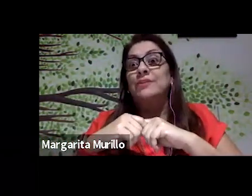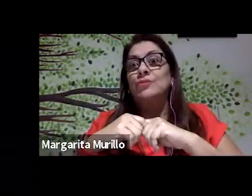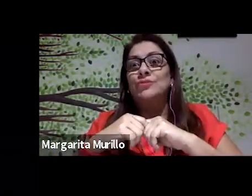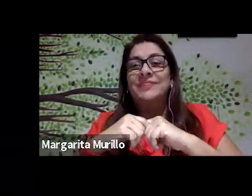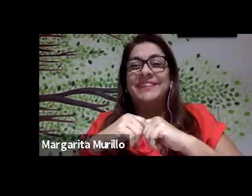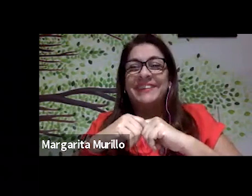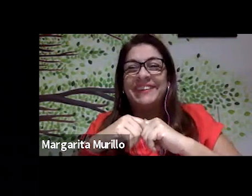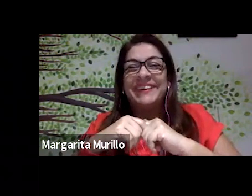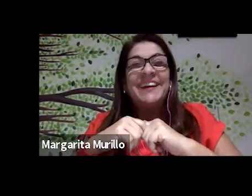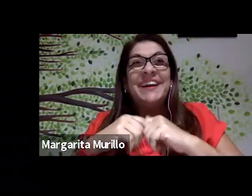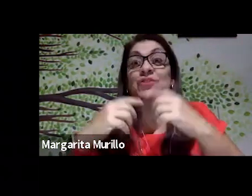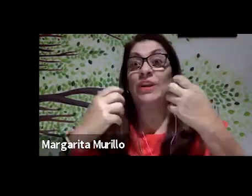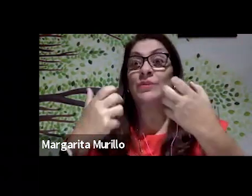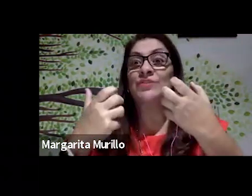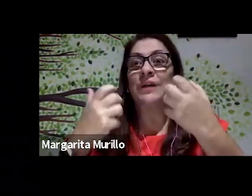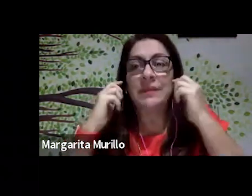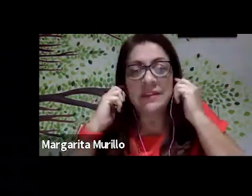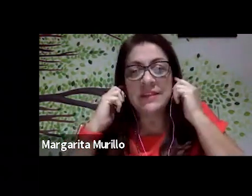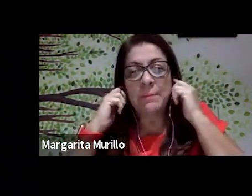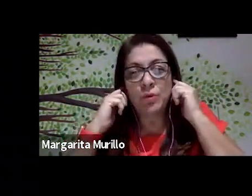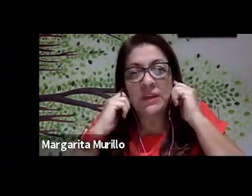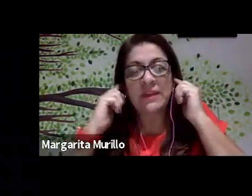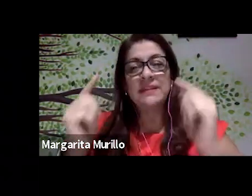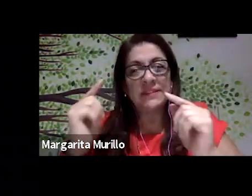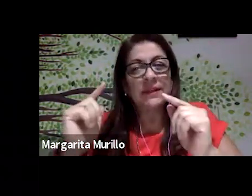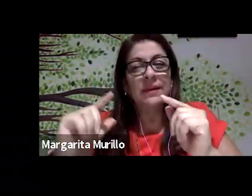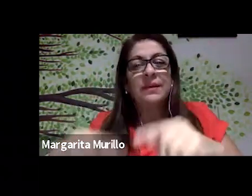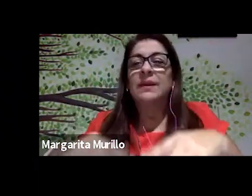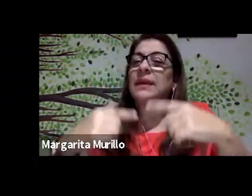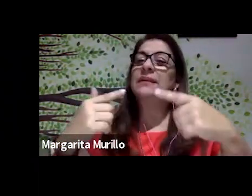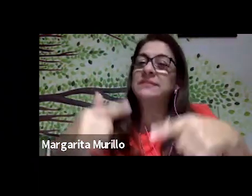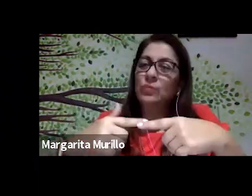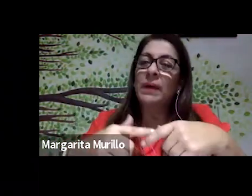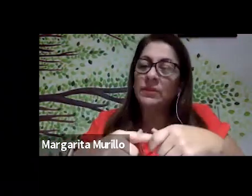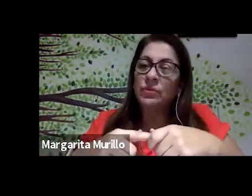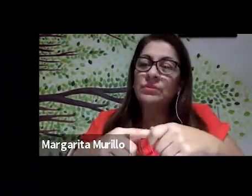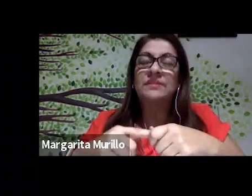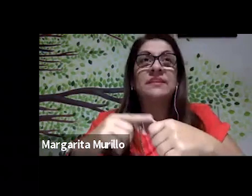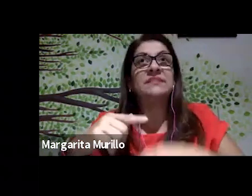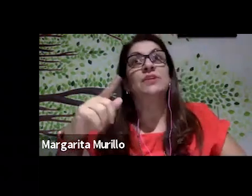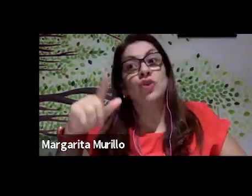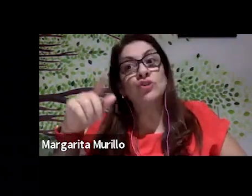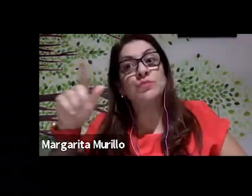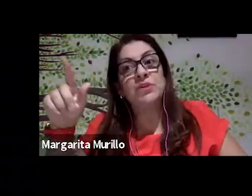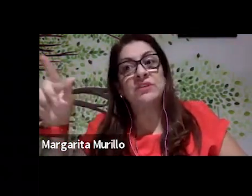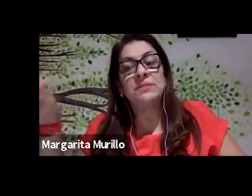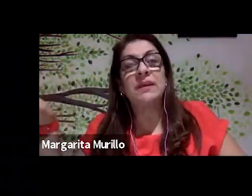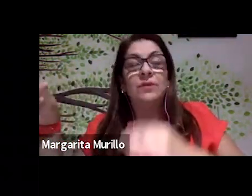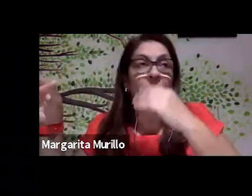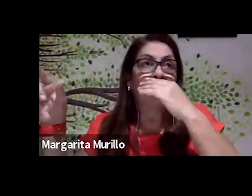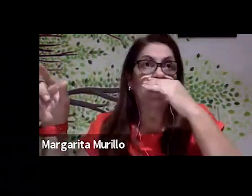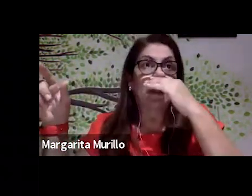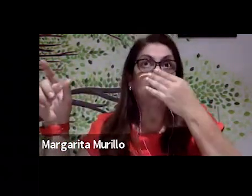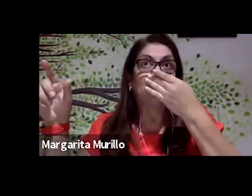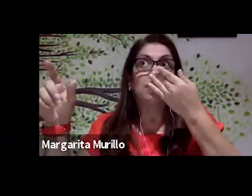los lagartos y yo le cuestionaba y le decía por qué dicen que el ser humano Desde hace dos millones